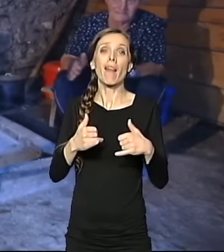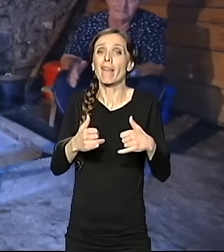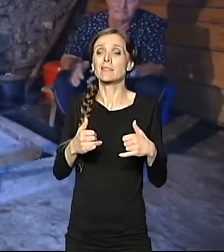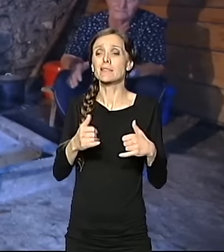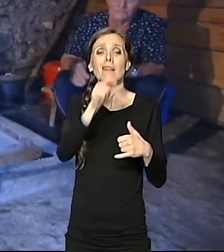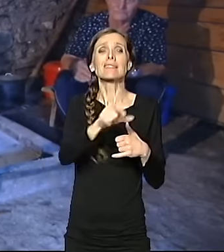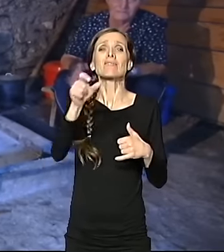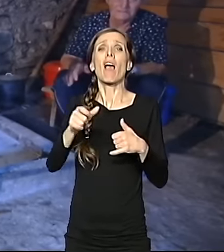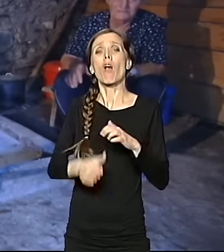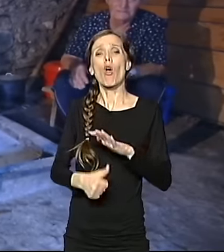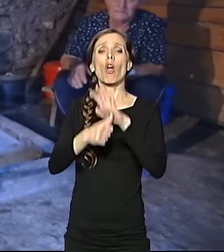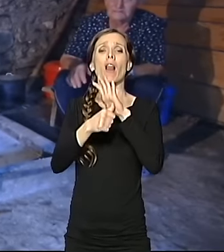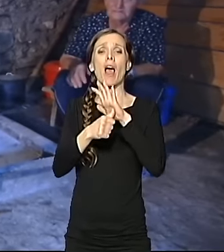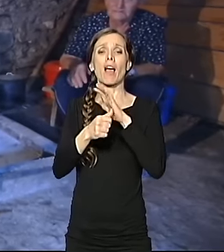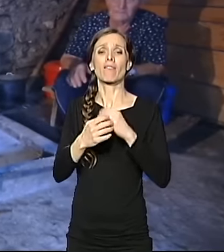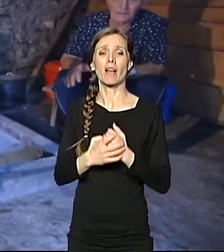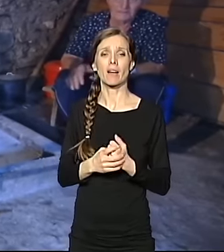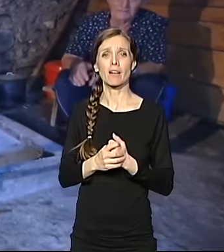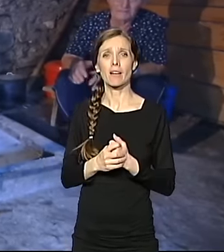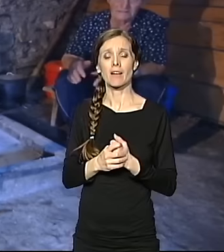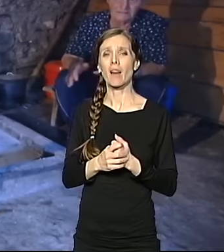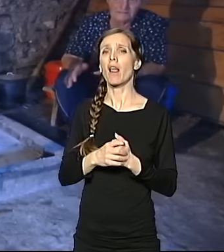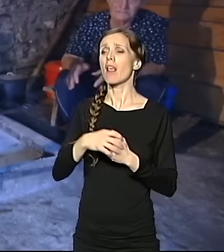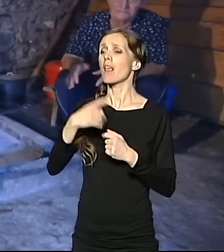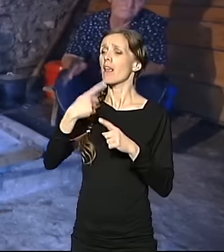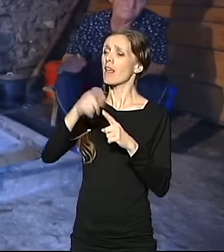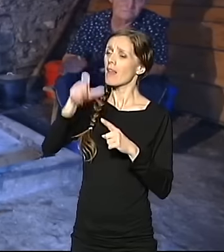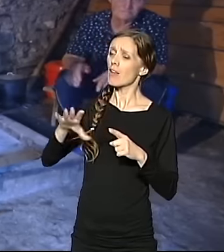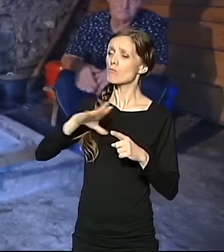glavan, zna, zato i planinka i